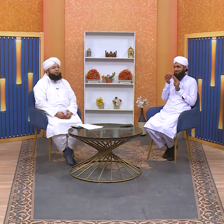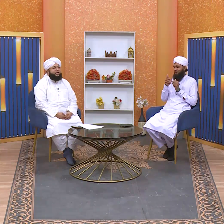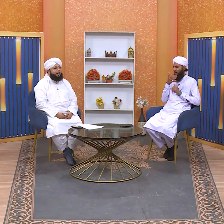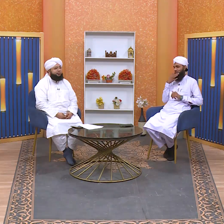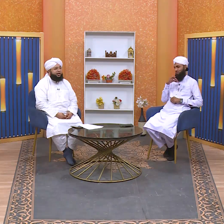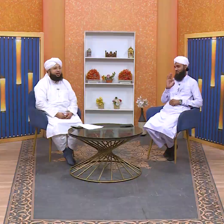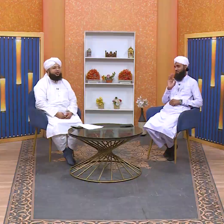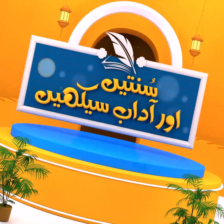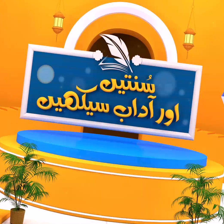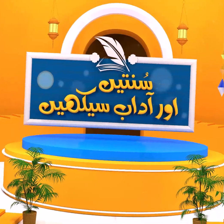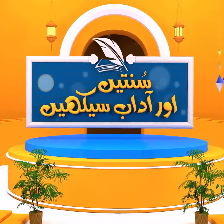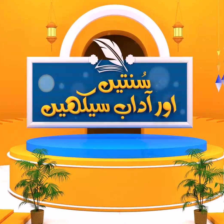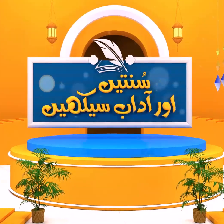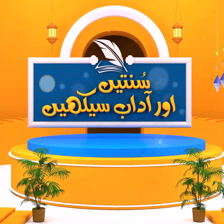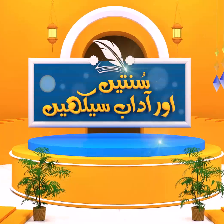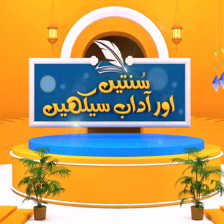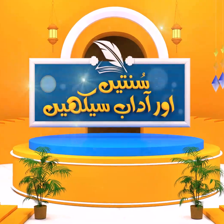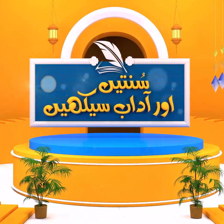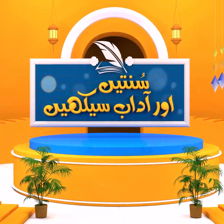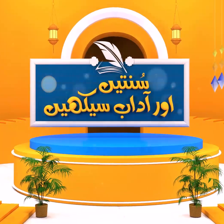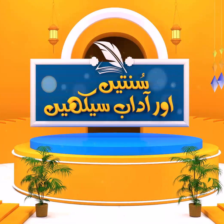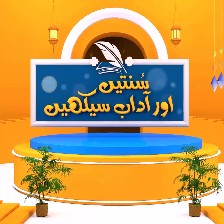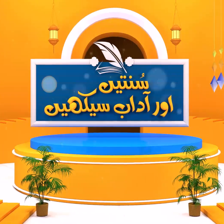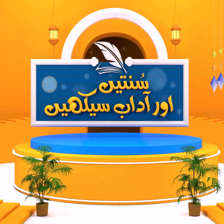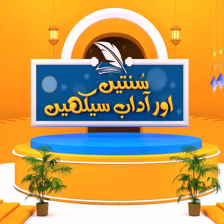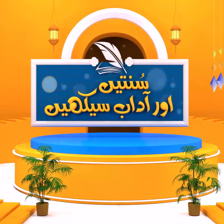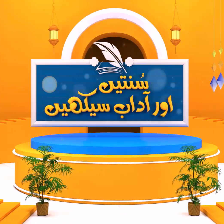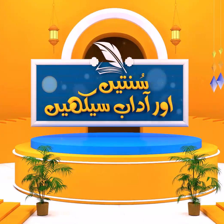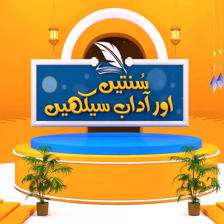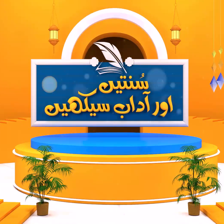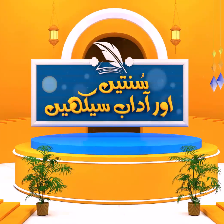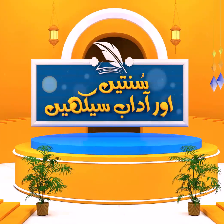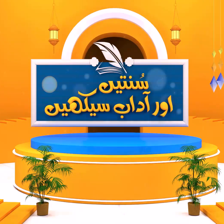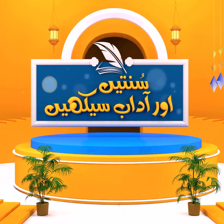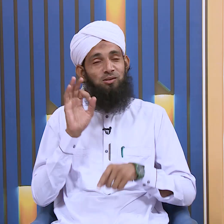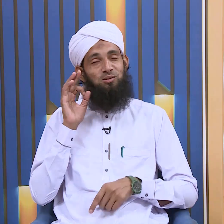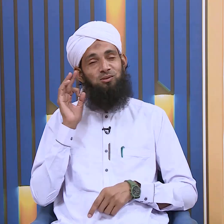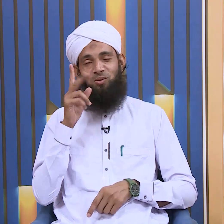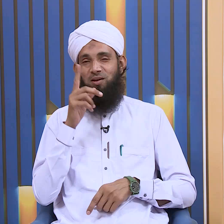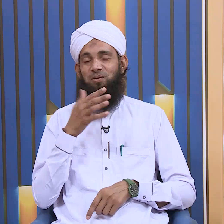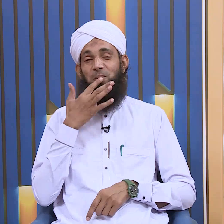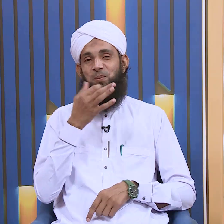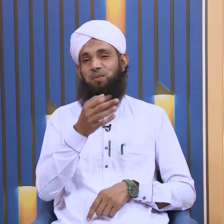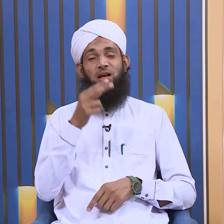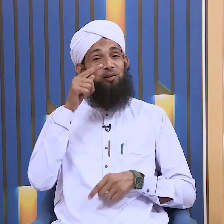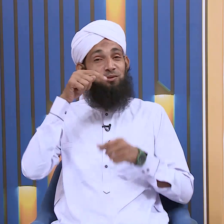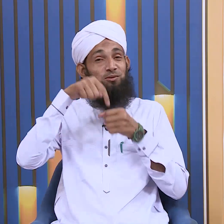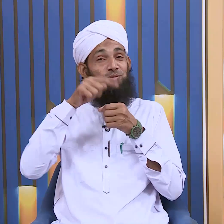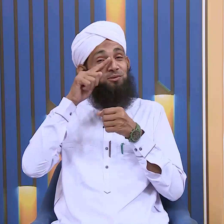کا نام ہے سنتیں اور آداب سیکھیں۔ آج جب ہم سنت سیکھیں گے، بہت پیاری سنت ہے، اور وہ ہے سرما لگانا۔ کون سی سنت